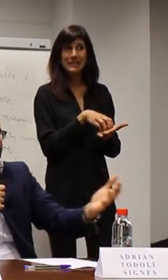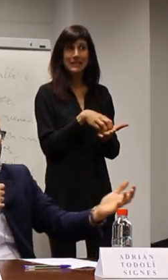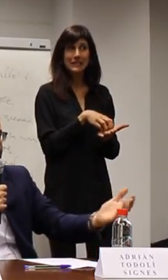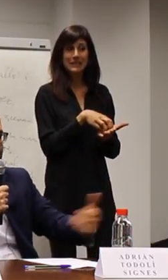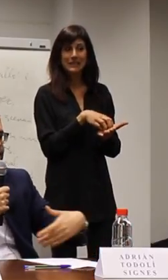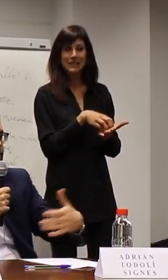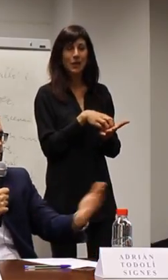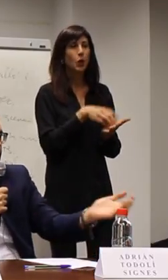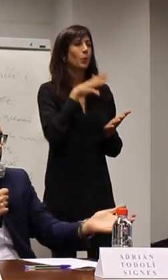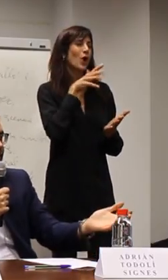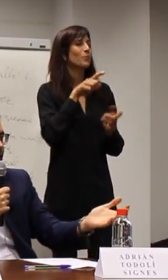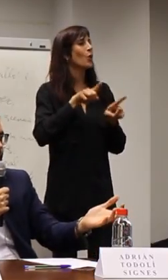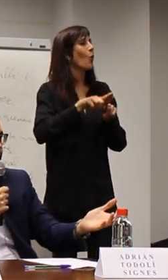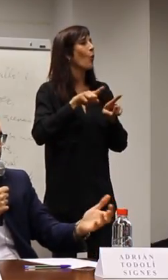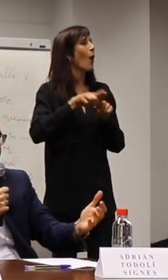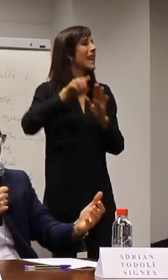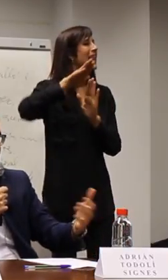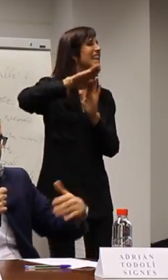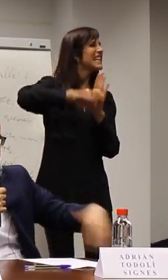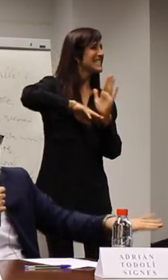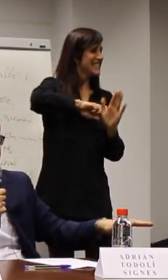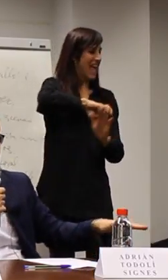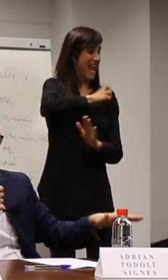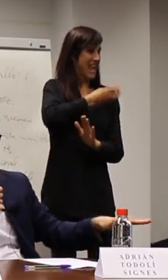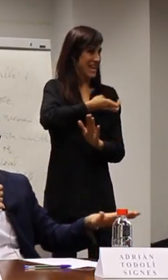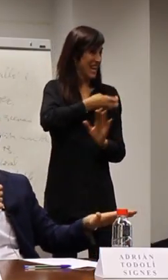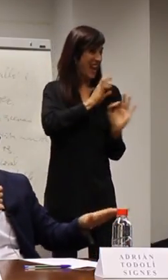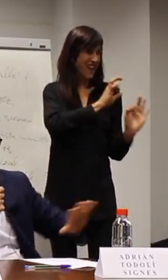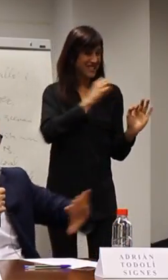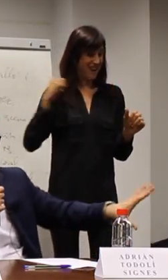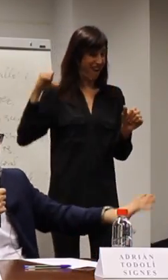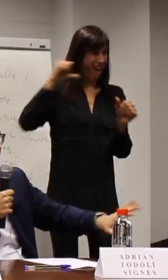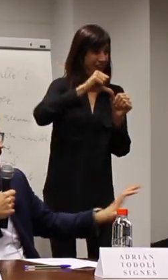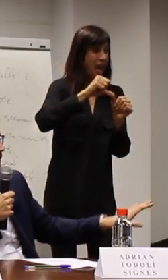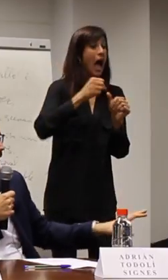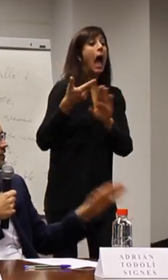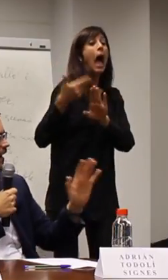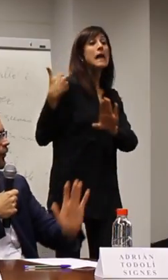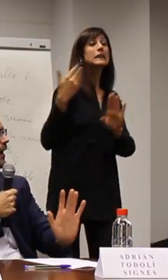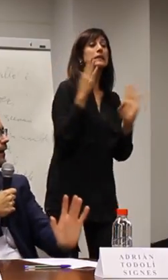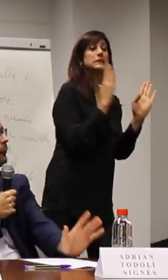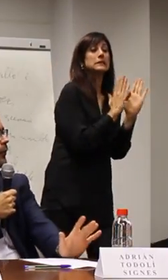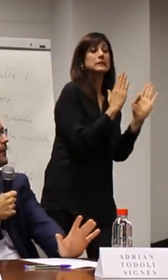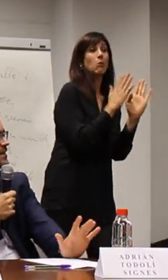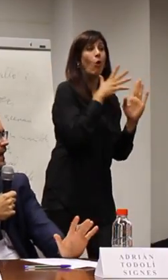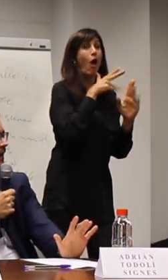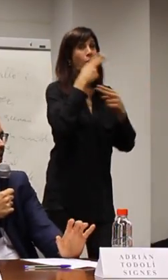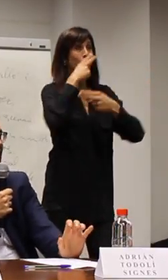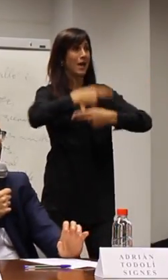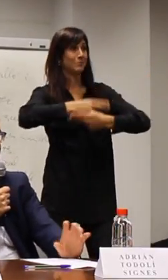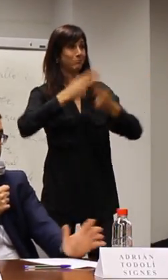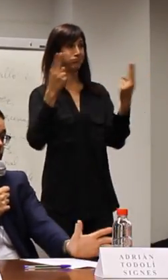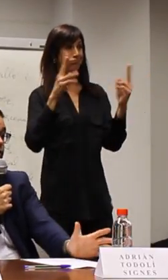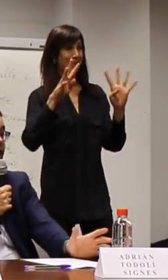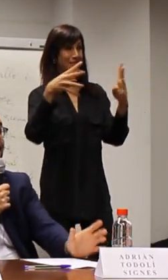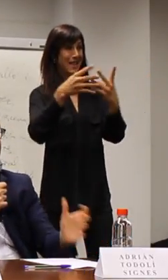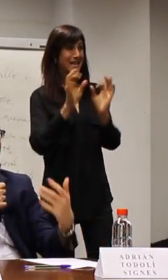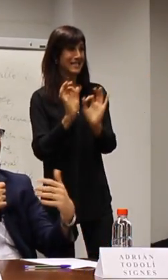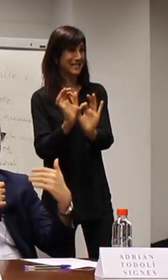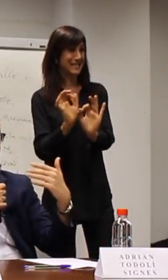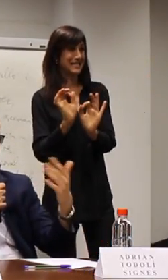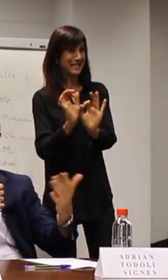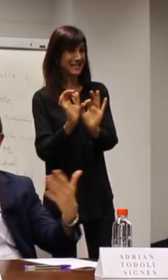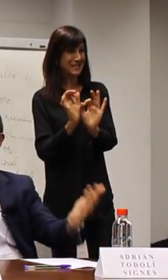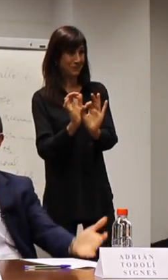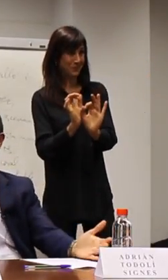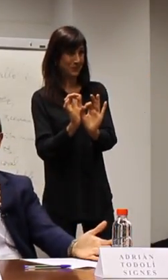las listas negras han existido toda la vida, pero al menos antes eran ocultas, estaba mal, pero es que ahora puede pasar que la reputación online